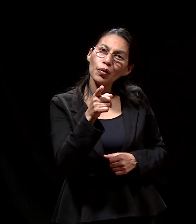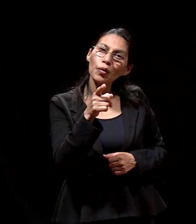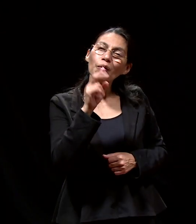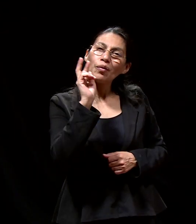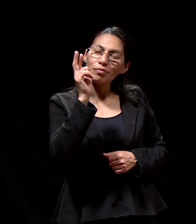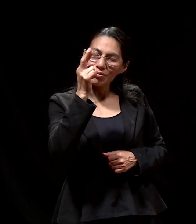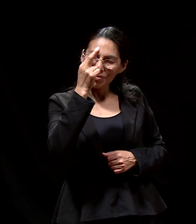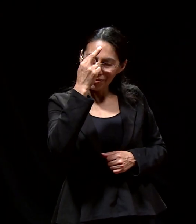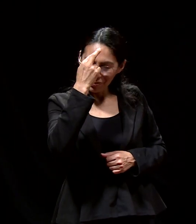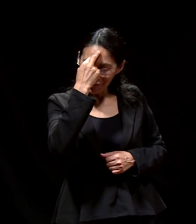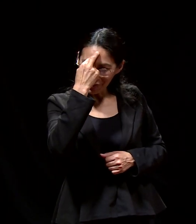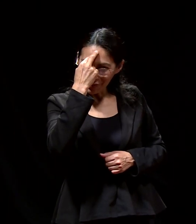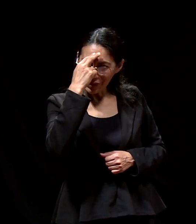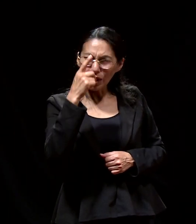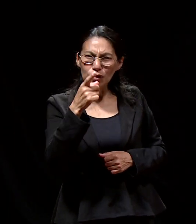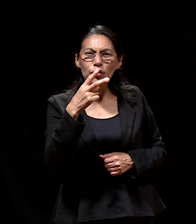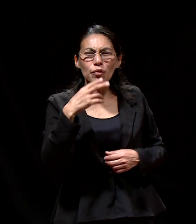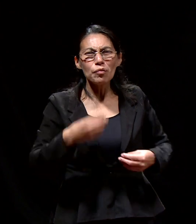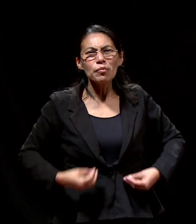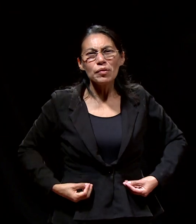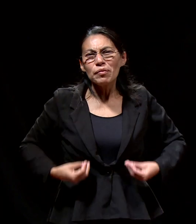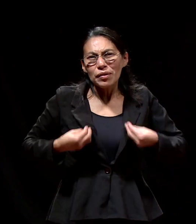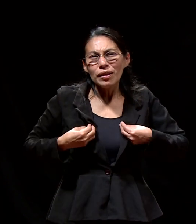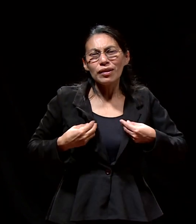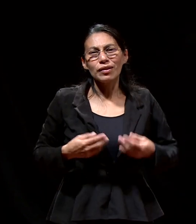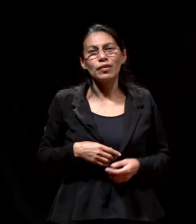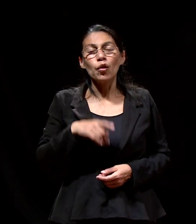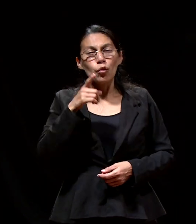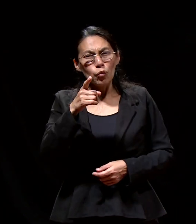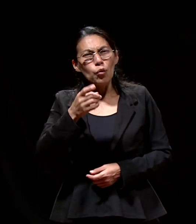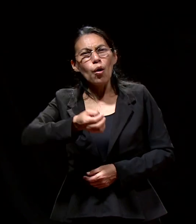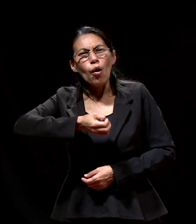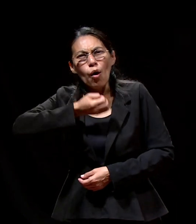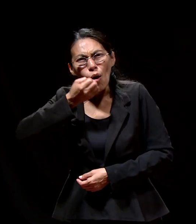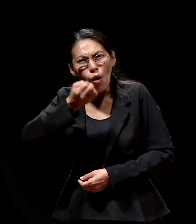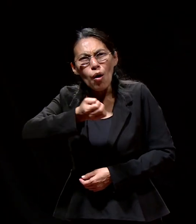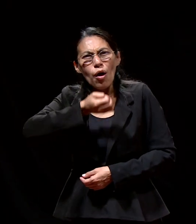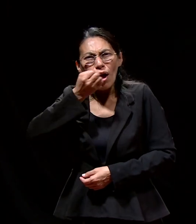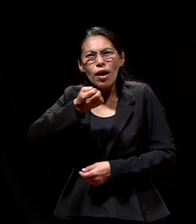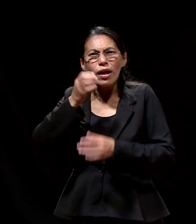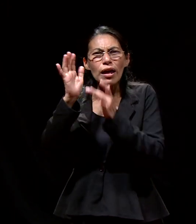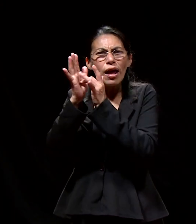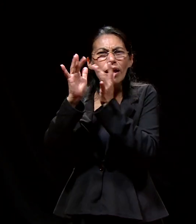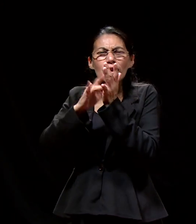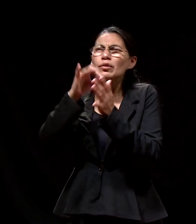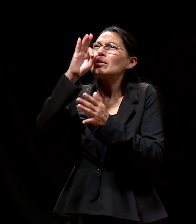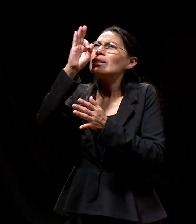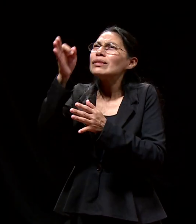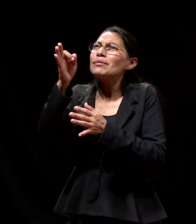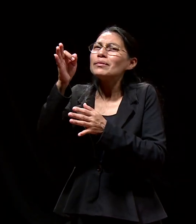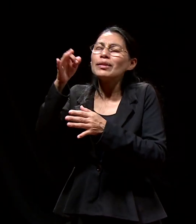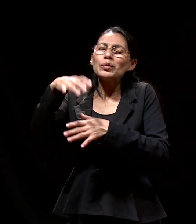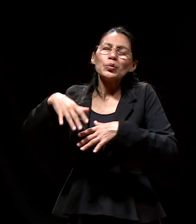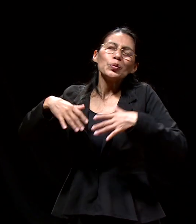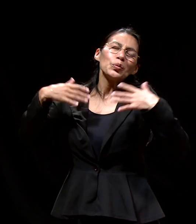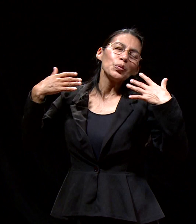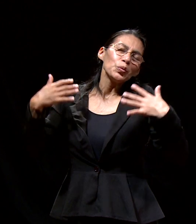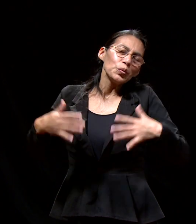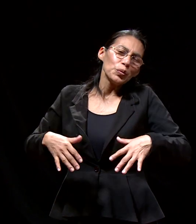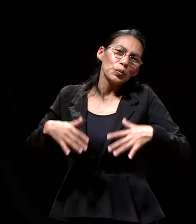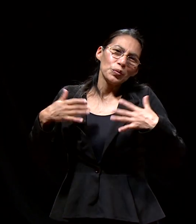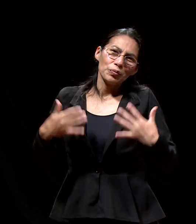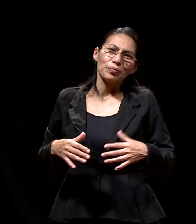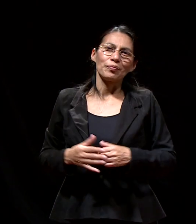vas a reconocer por experiencia cuando horas y aceptas a Jesús en tu vida